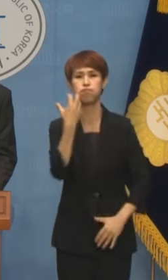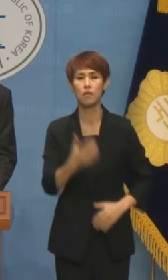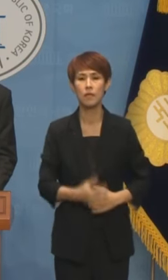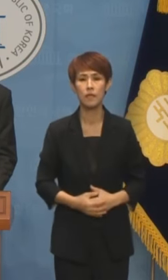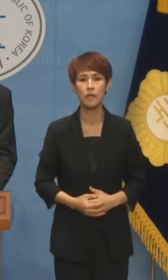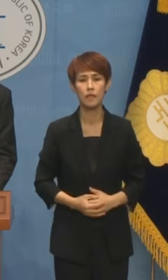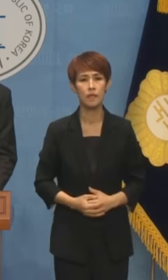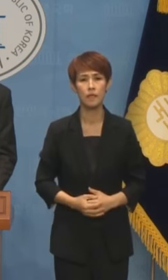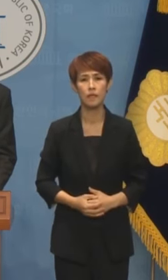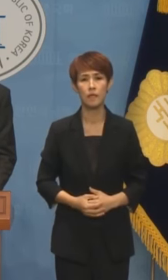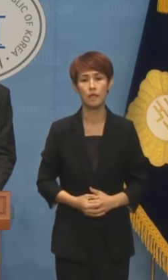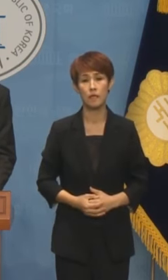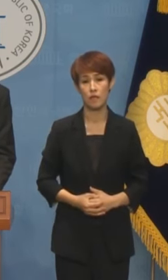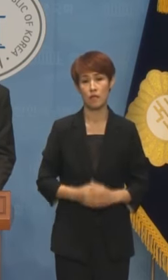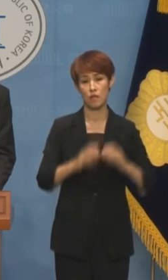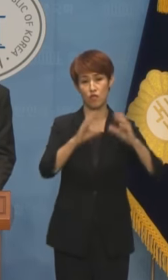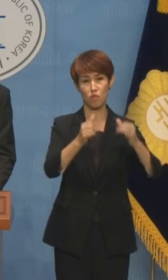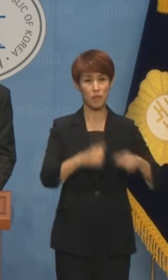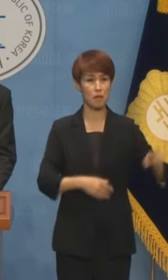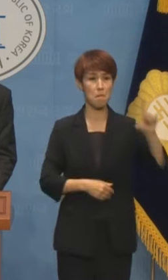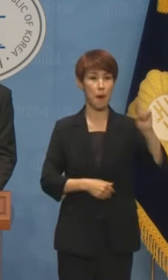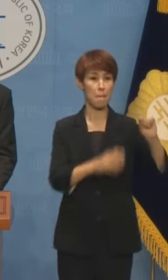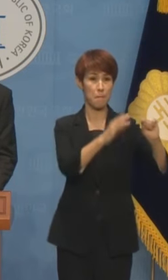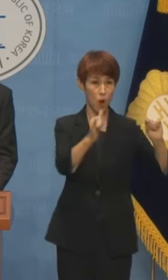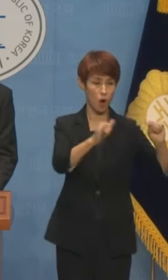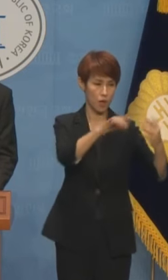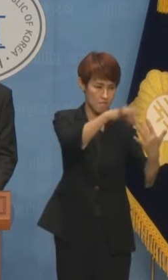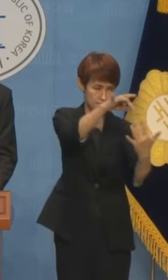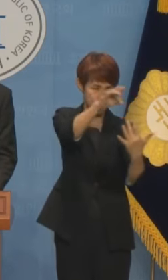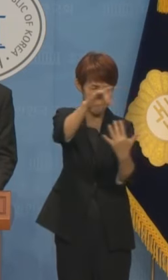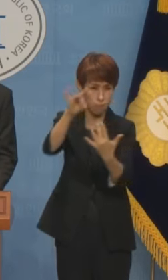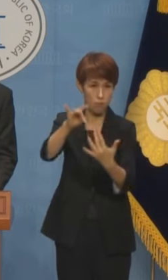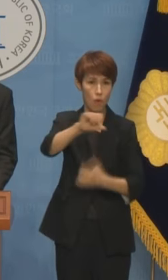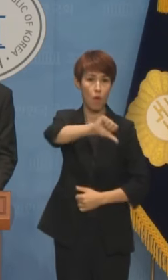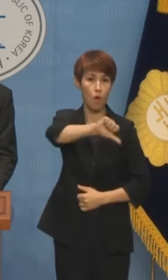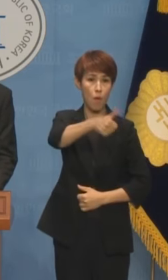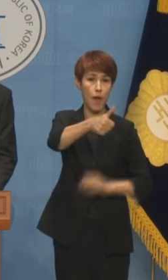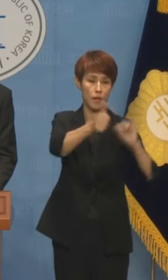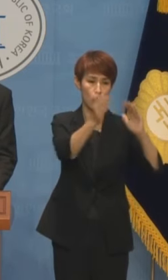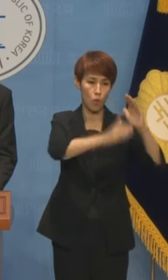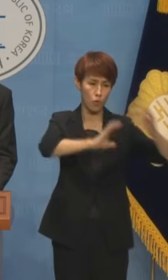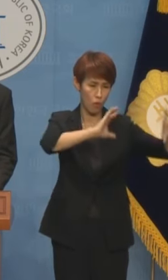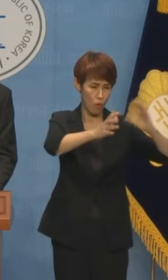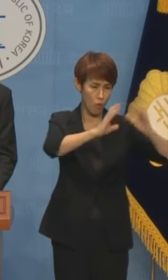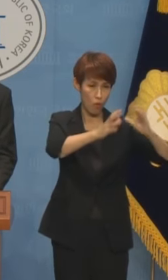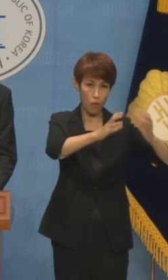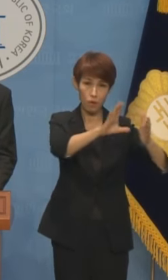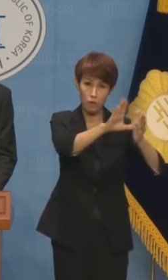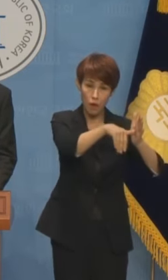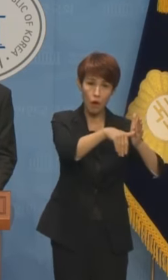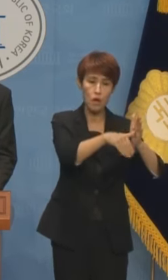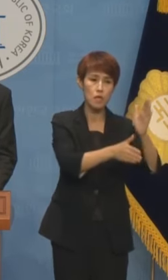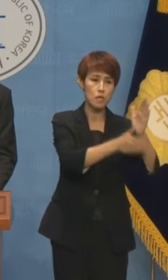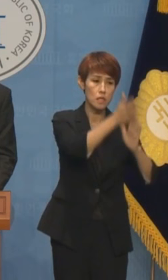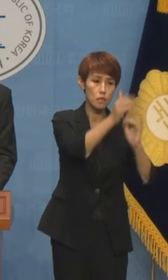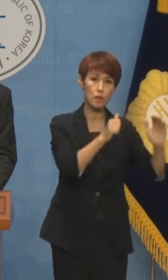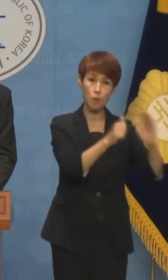없다. 국민 1만 명에서 뽑힌 500인 공론조사의 과정에서